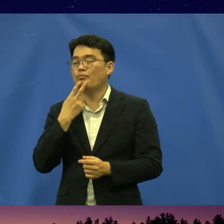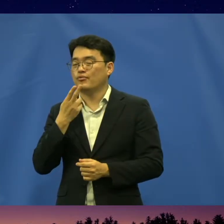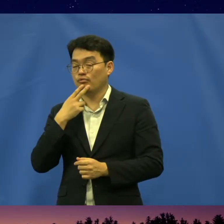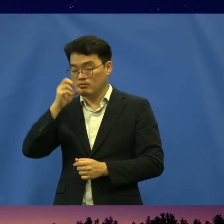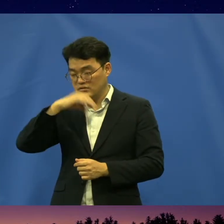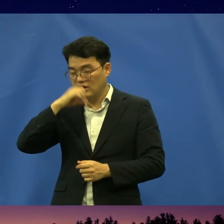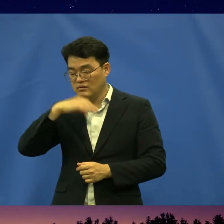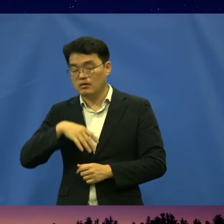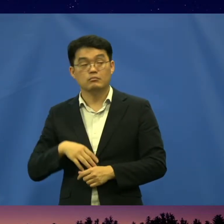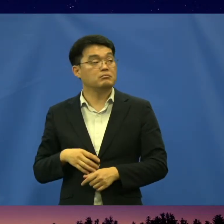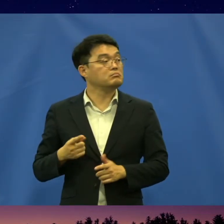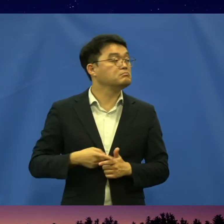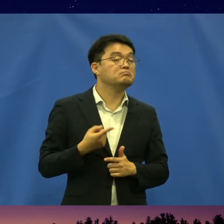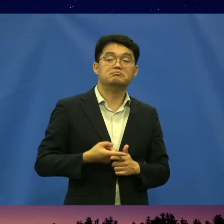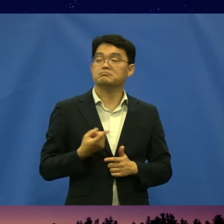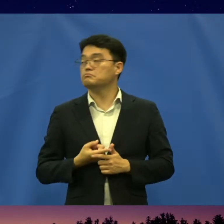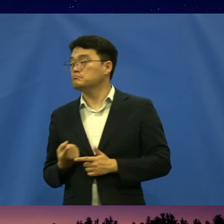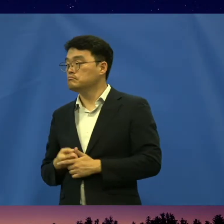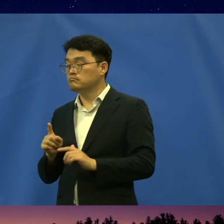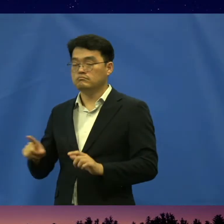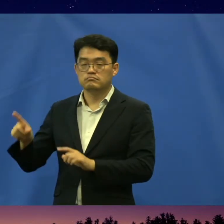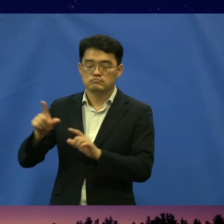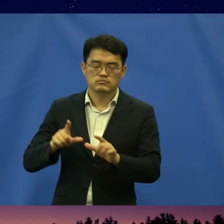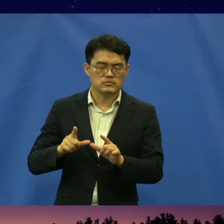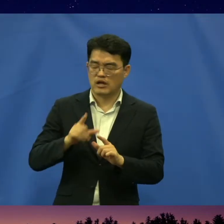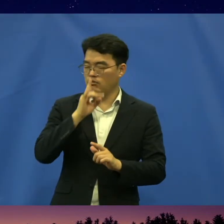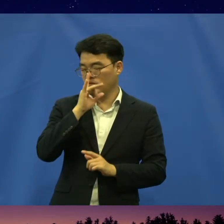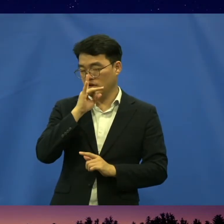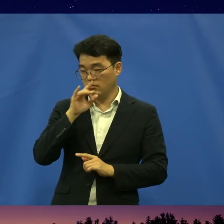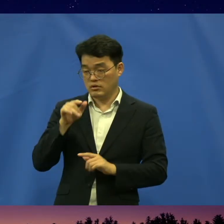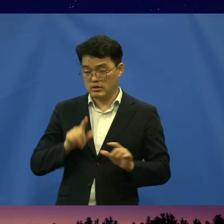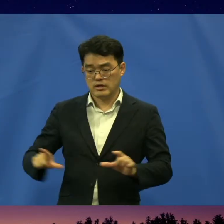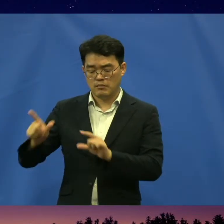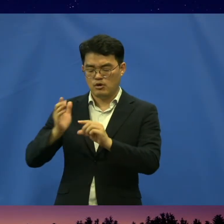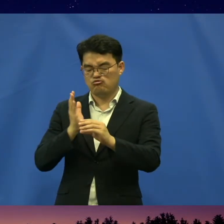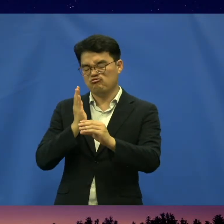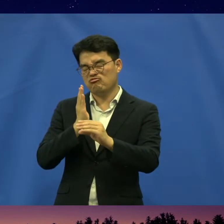돼요. 사명과 비전에 초점을 맞추고.